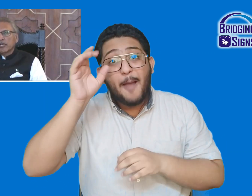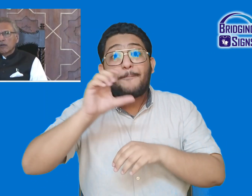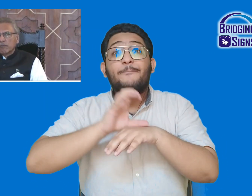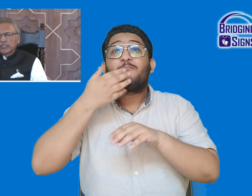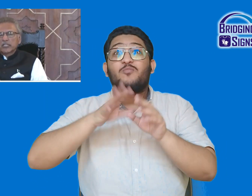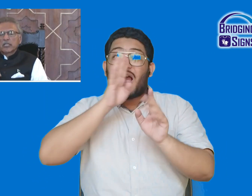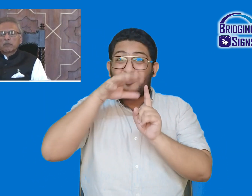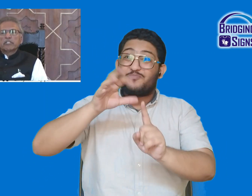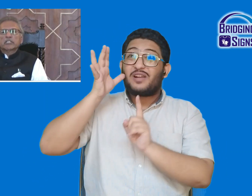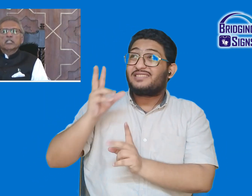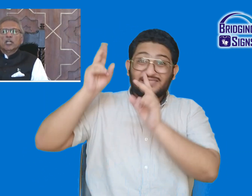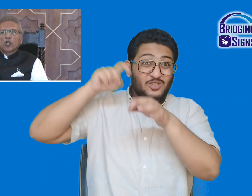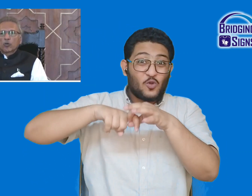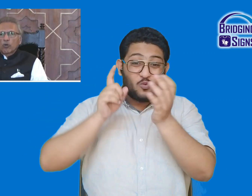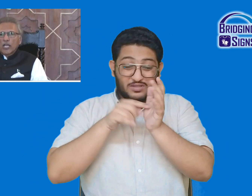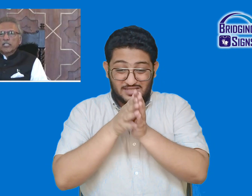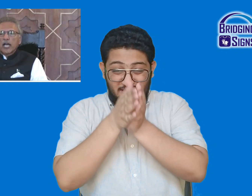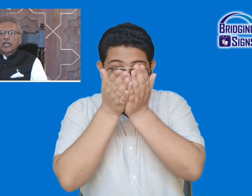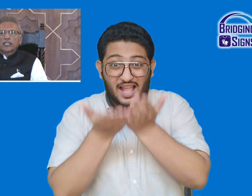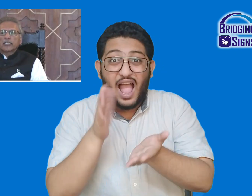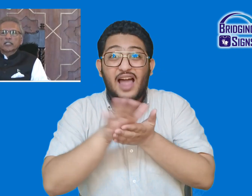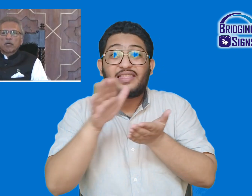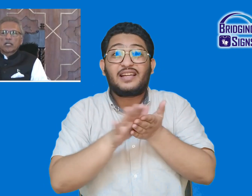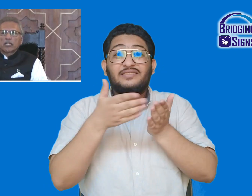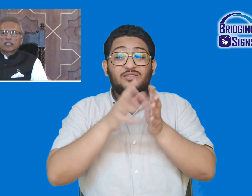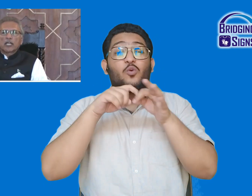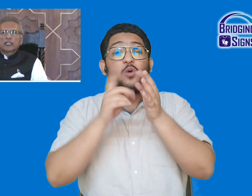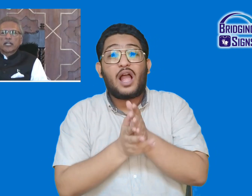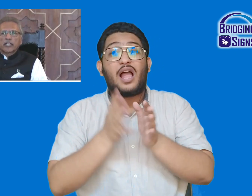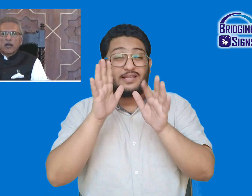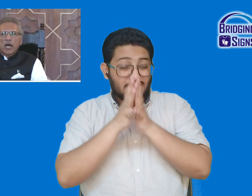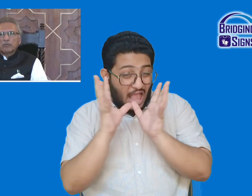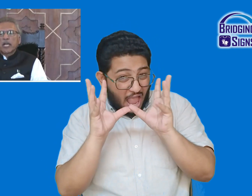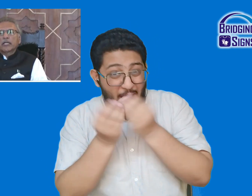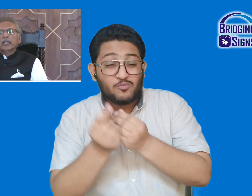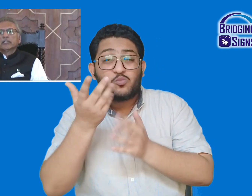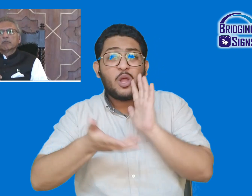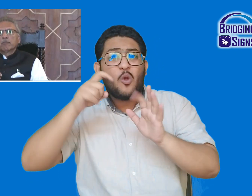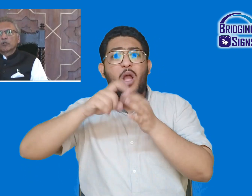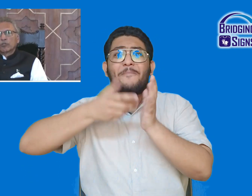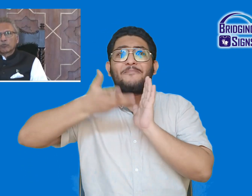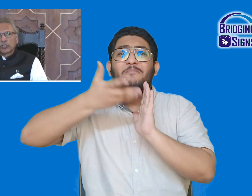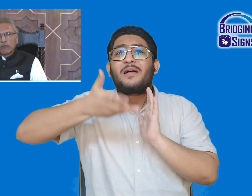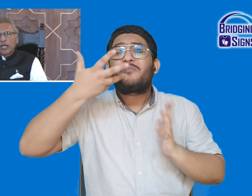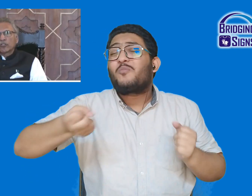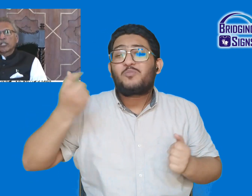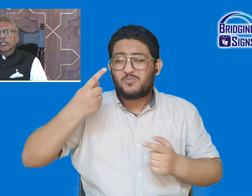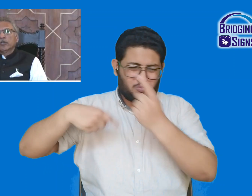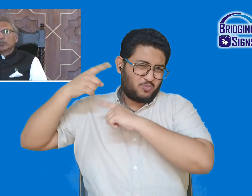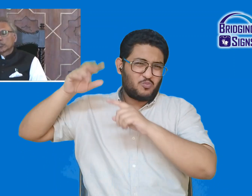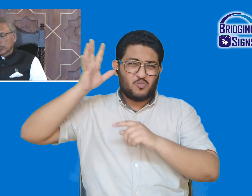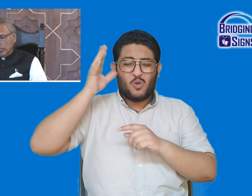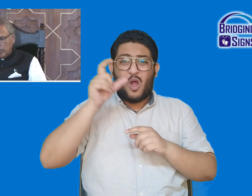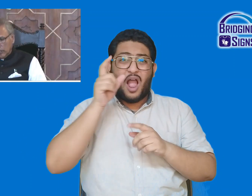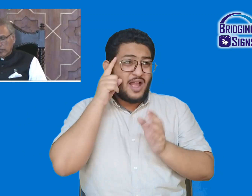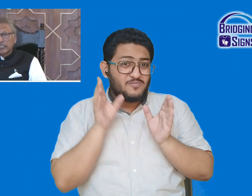اندر مسجد نبوی سے اور قرآن کی آیات کے اعتبار اللہ تعالیٰ کے احکامات بھی آئے۔ جب مسلمانوں نے